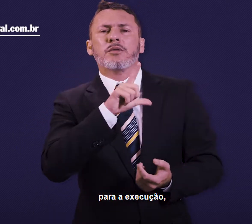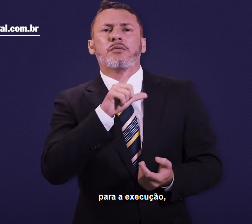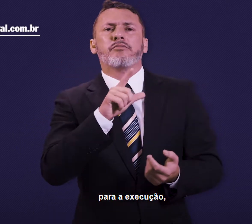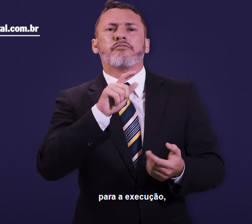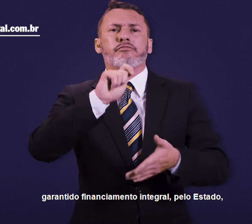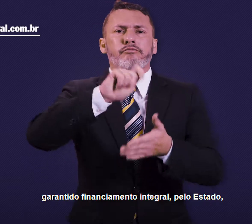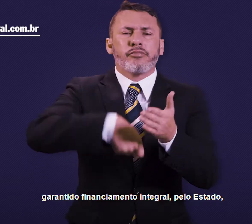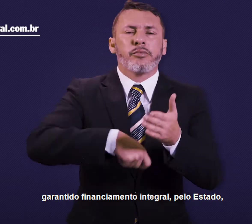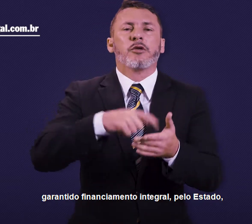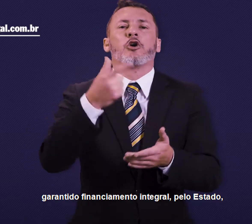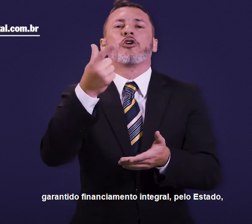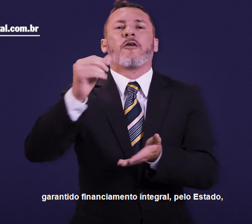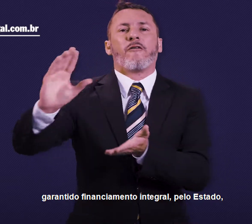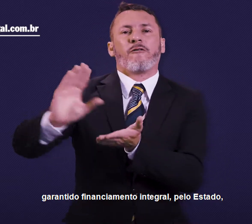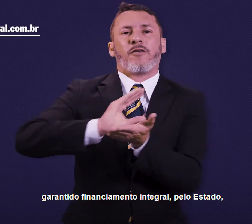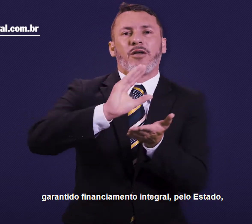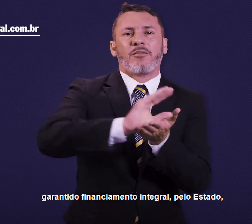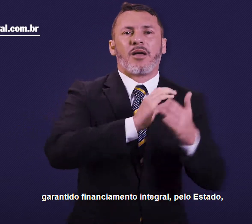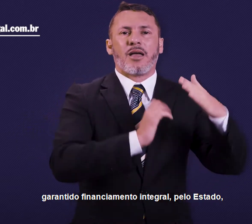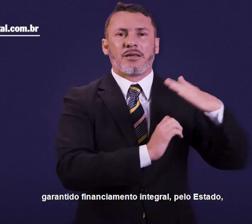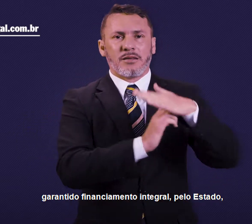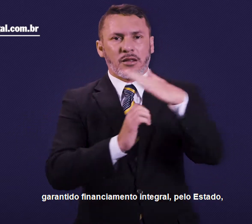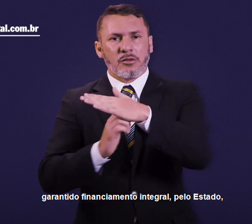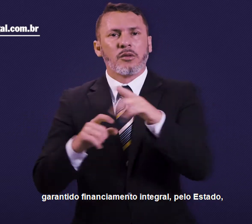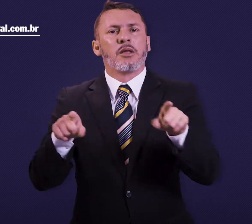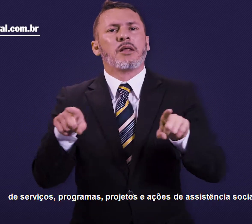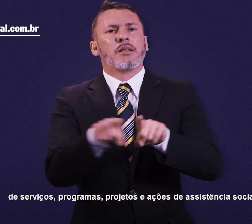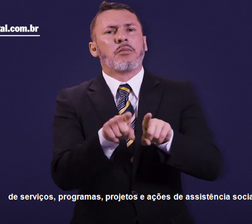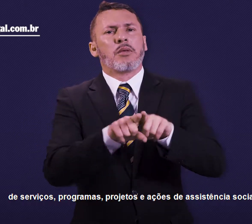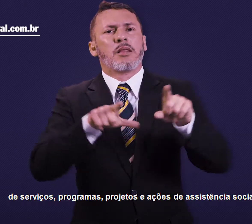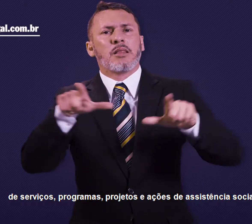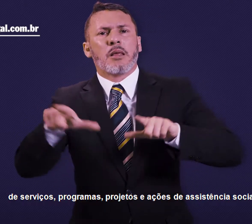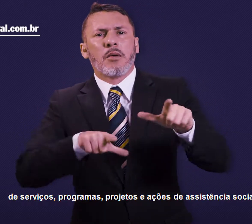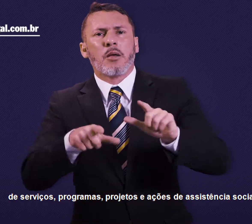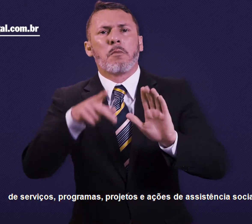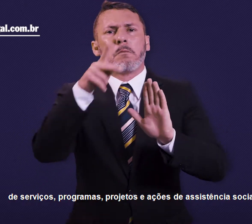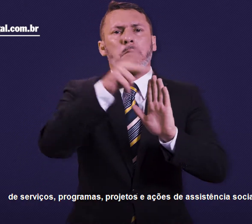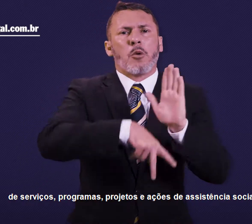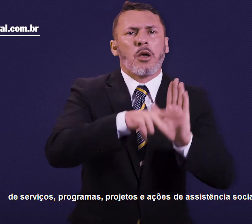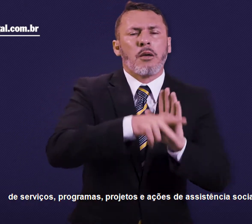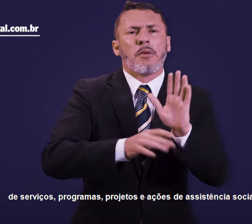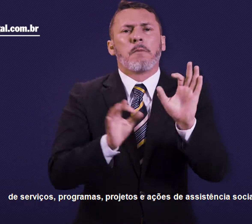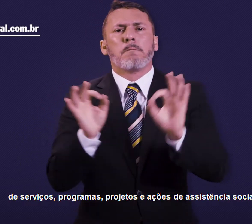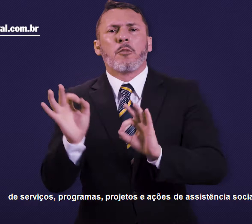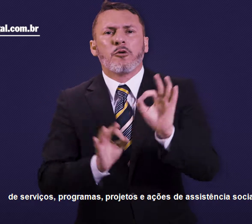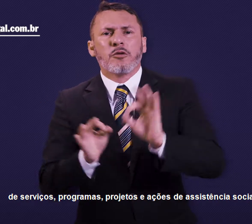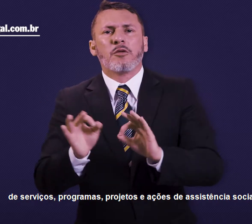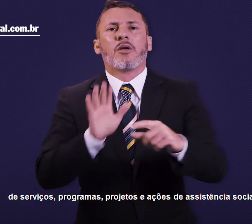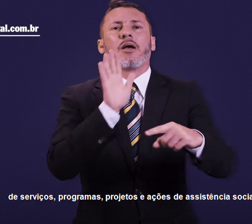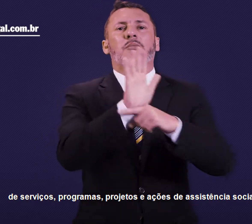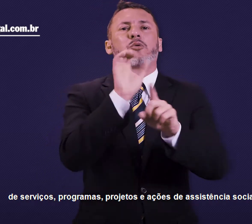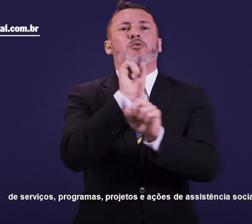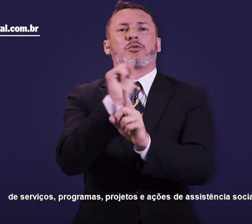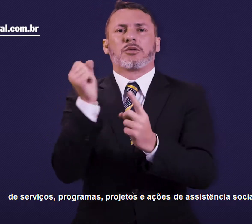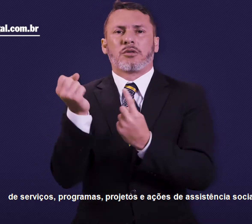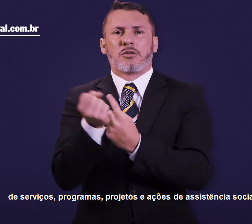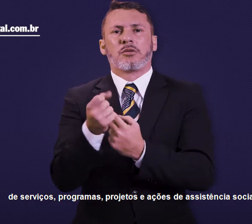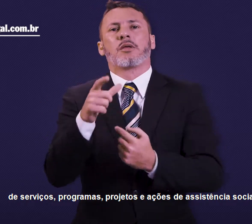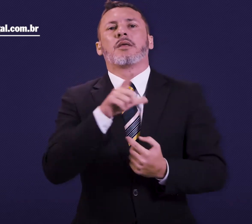execução, garantindo financiamento integral pelo Estado de serviços, programas, projetos e ações de assistência social